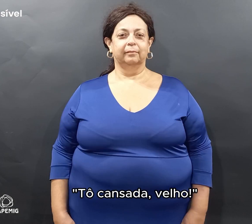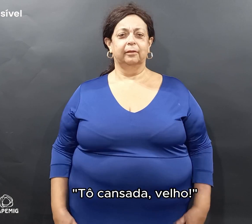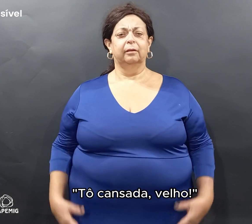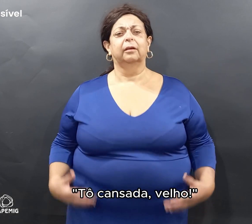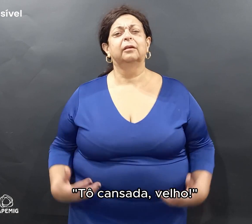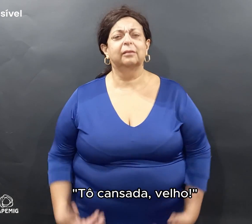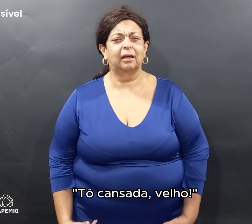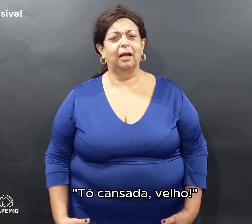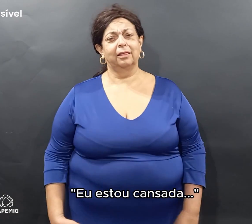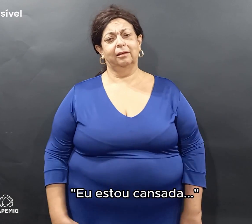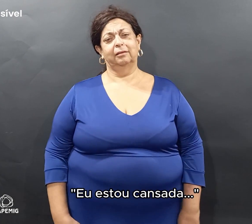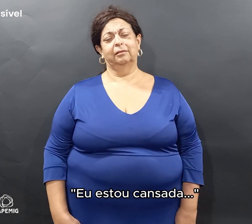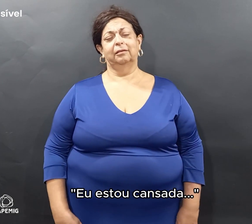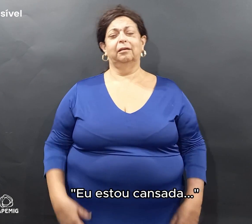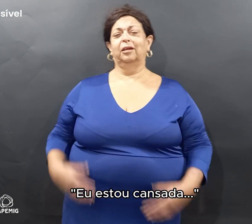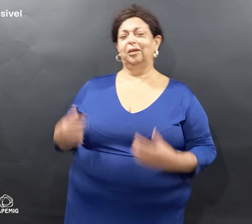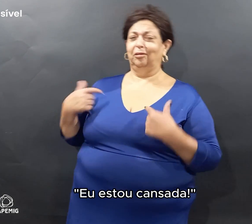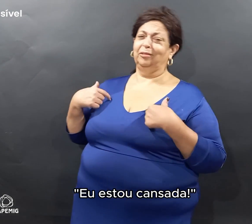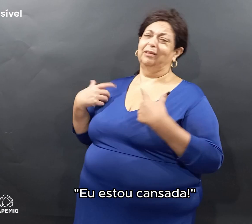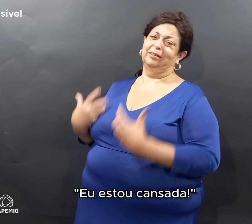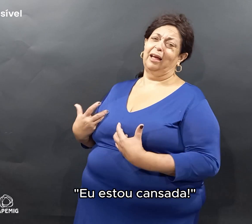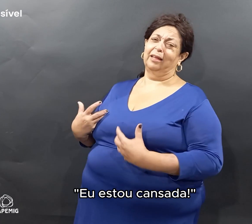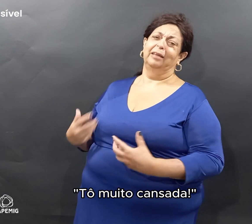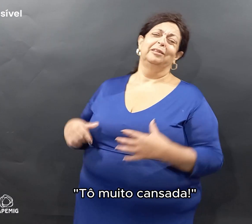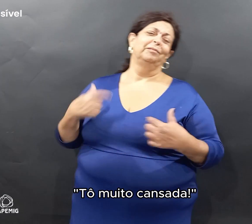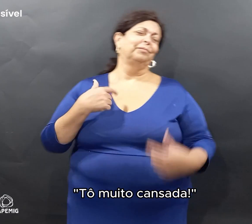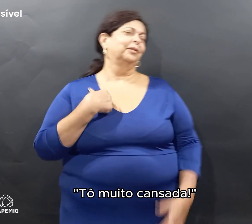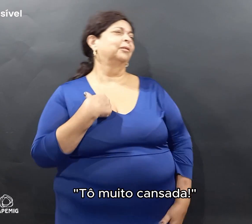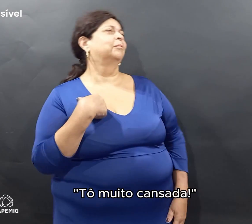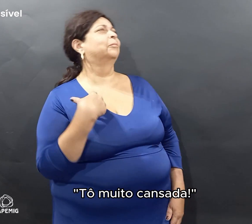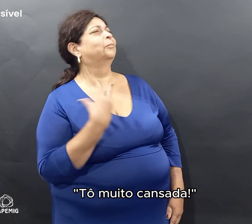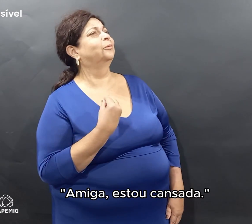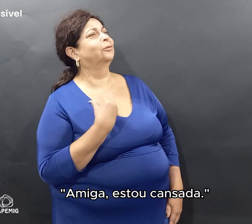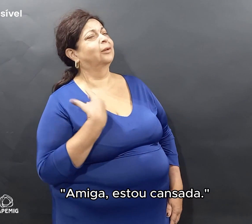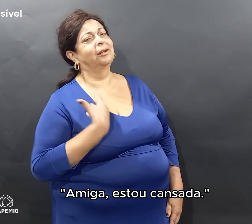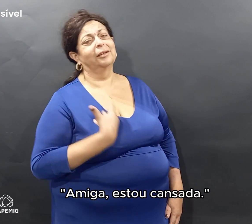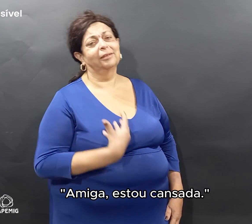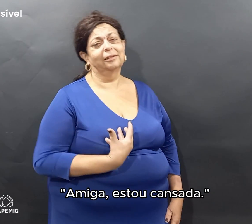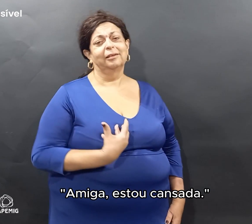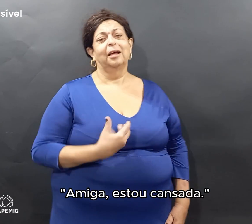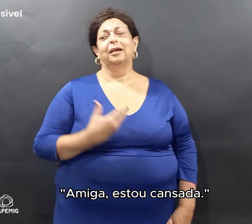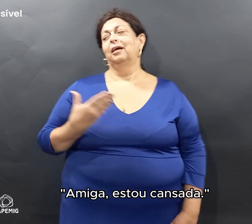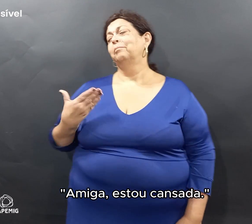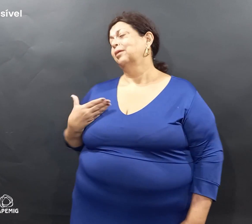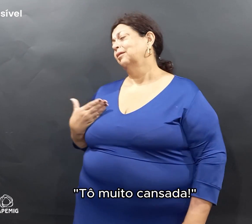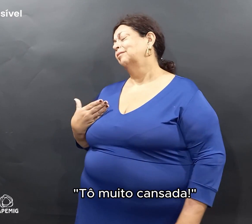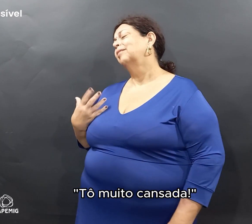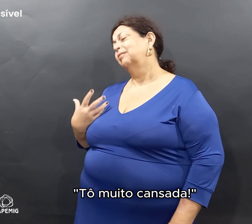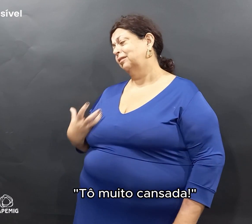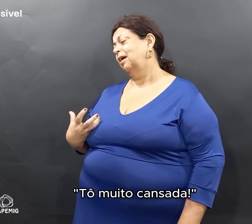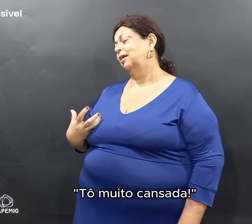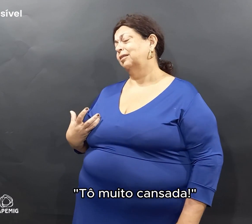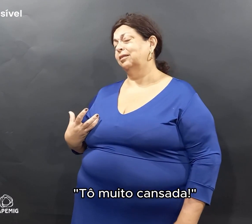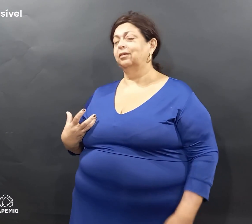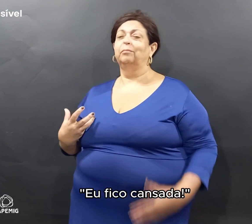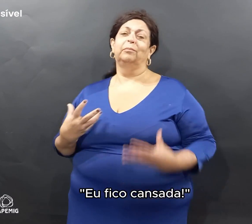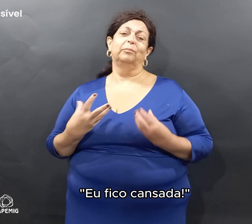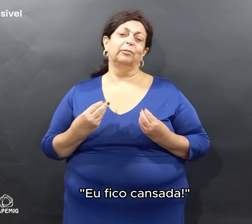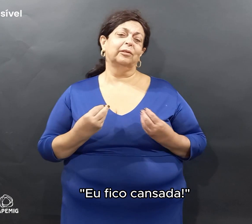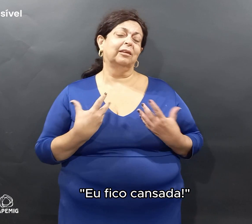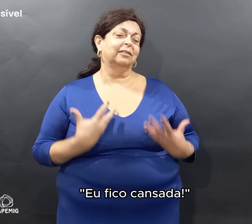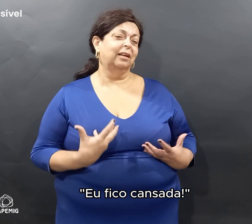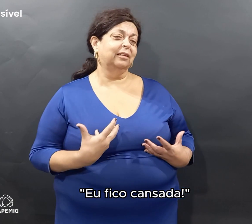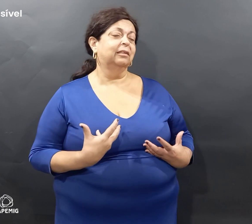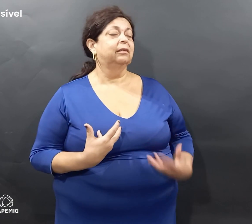Tô cansada, velho. Eu tô cansada. Eu tô cansada. Tô muito cansada. Amiga, tô cansada. Tô muito cansada. Eu